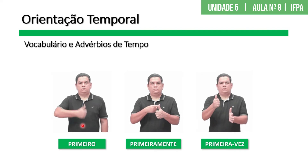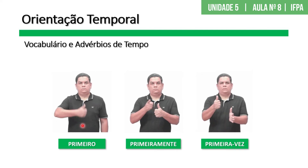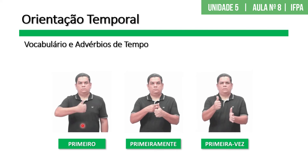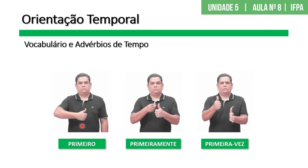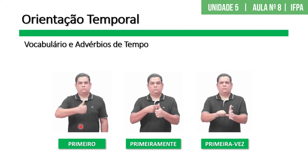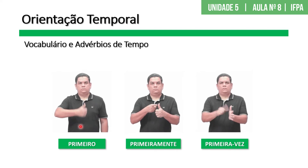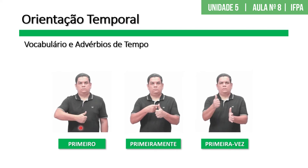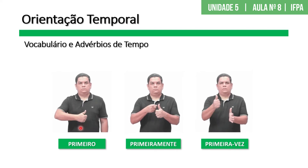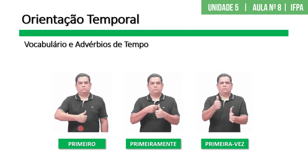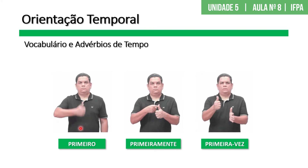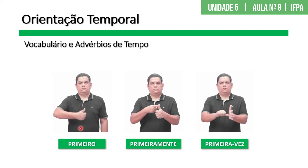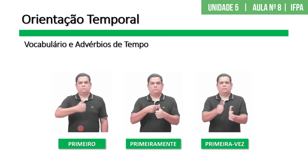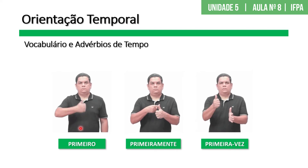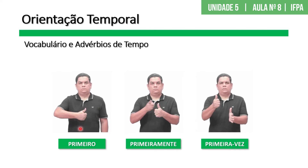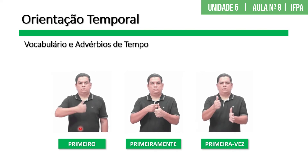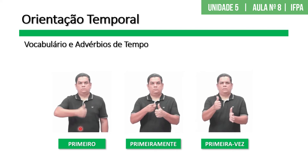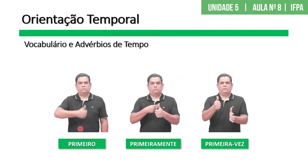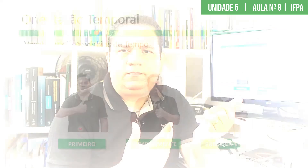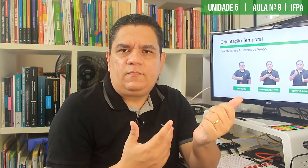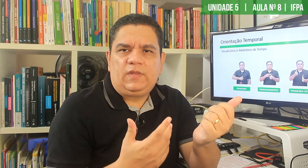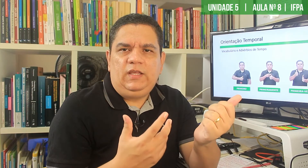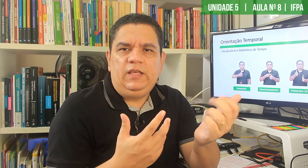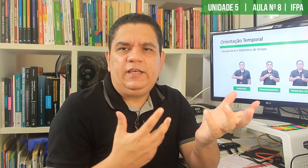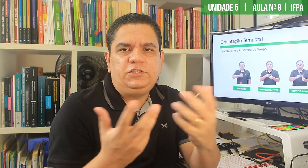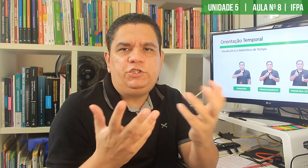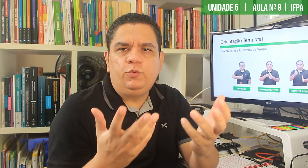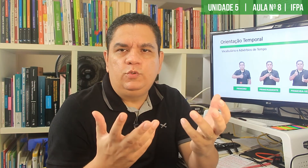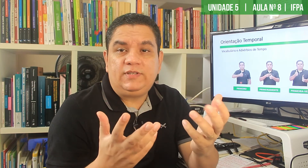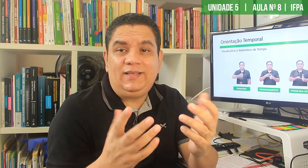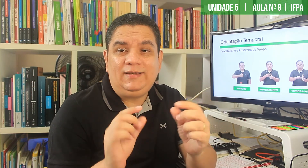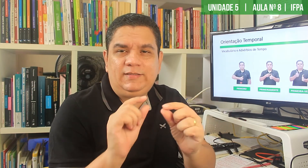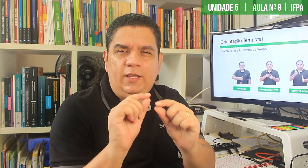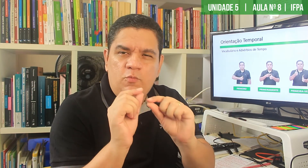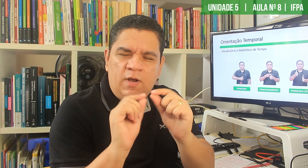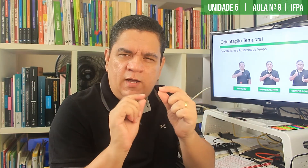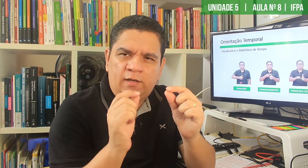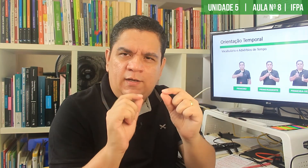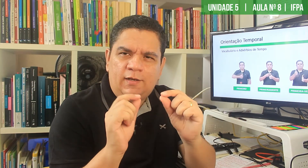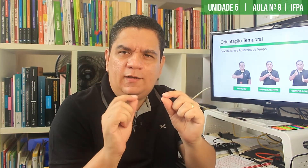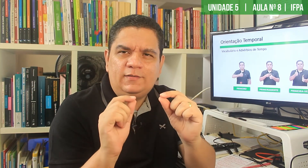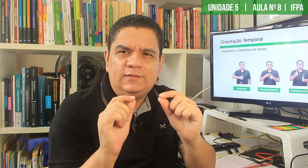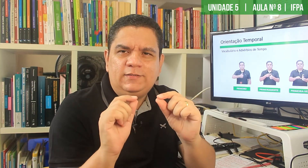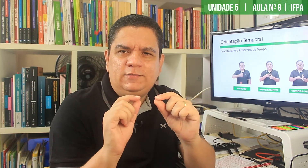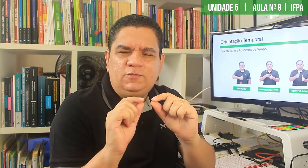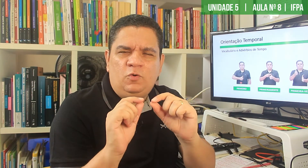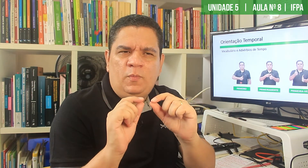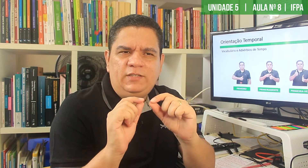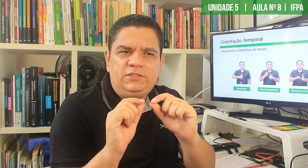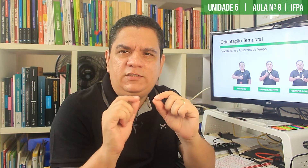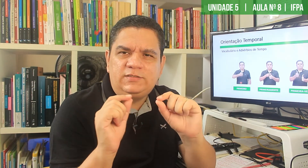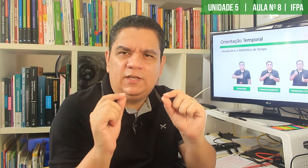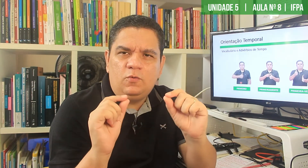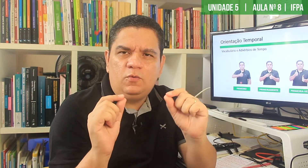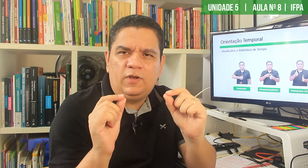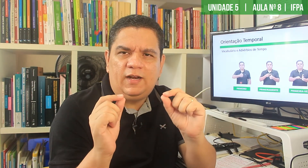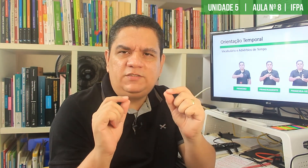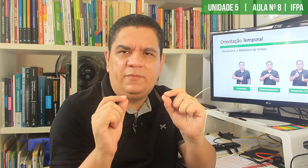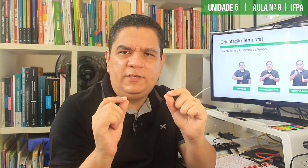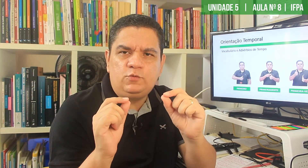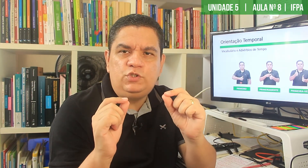que derivam desse sinal e que a gente usa e que tem uma distinção relativamente